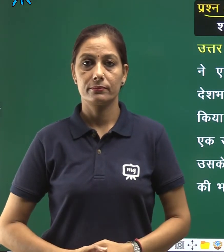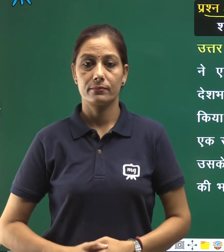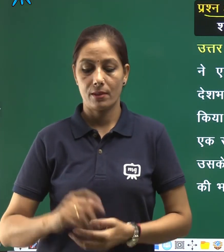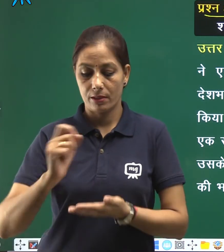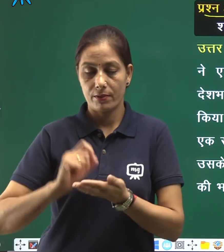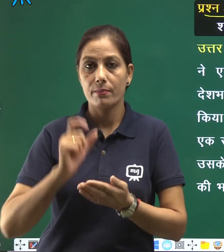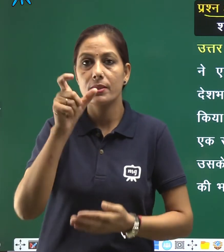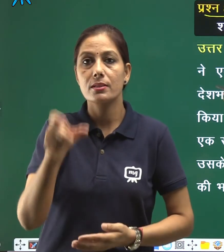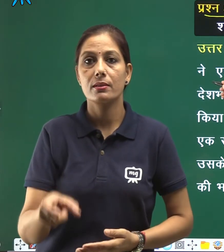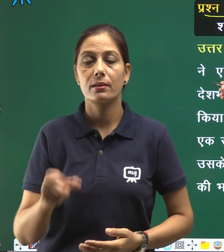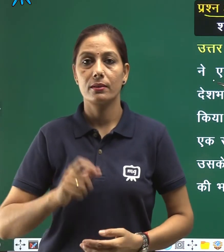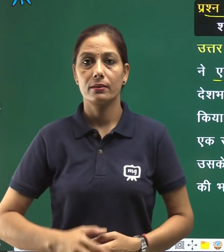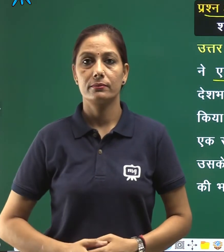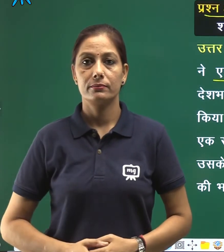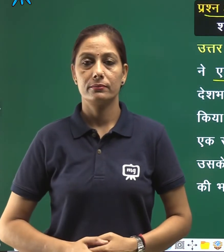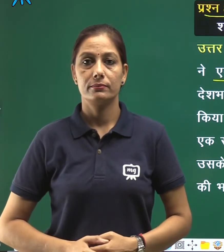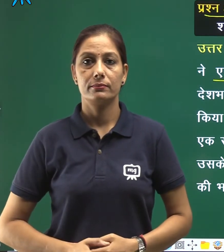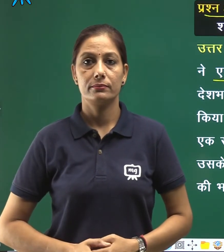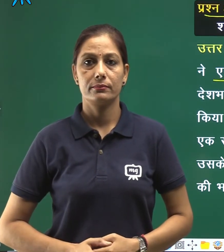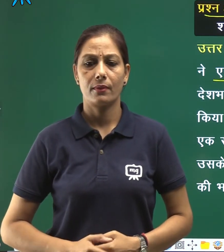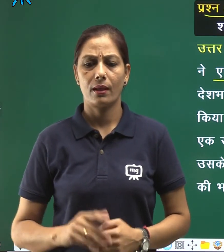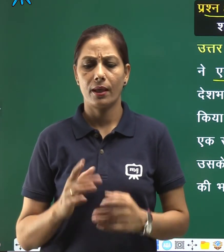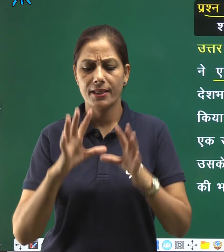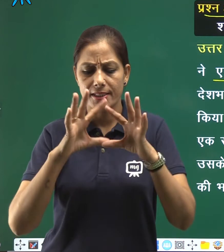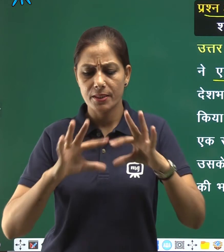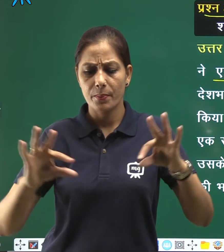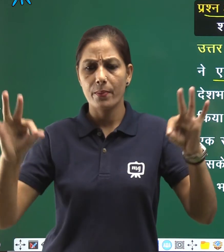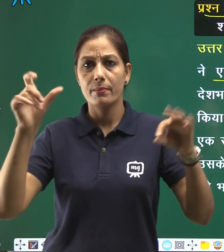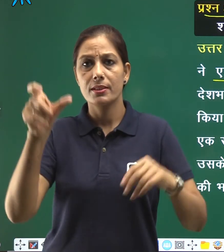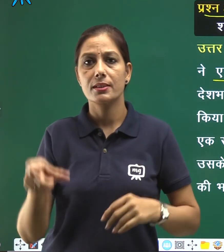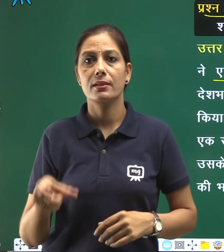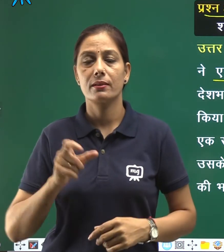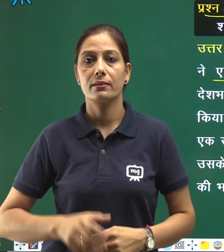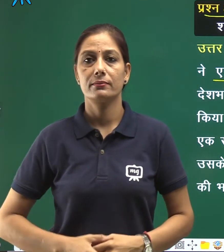लेखक ने एक सामान्य व्यक्ति की